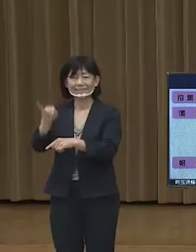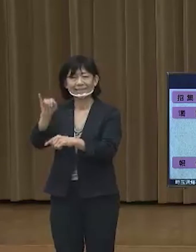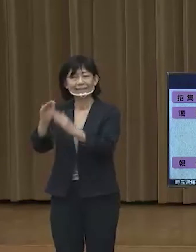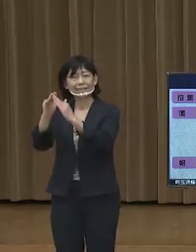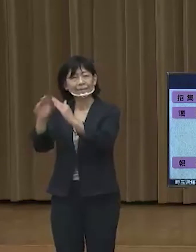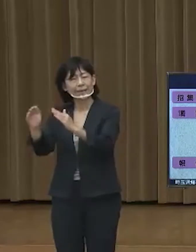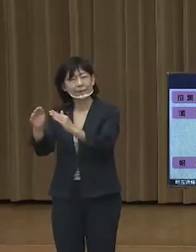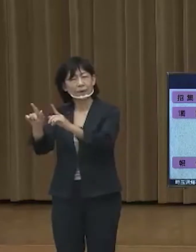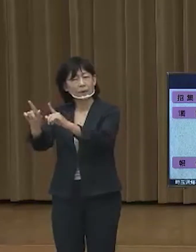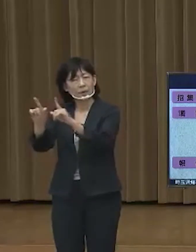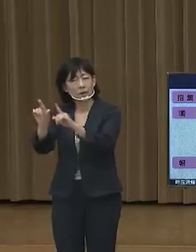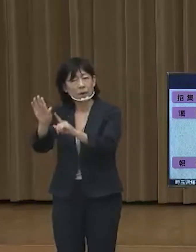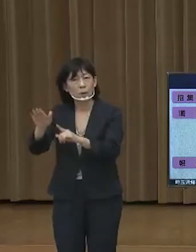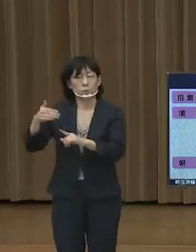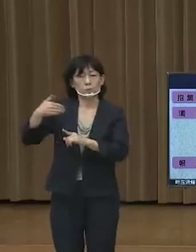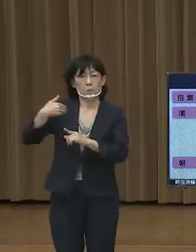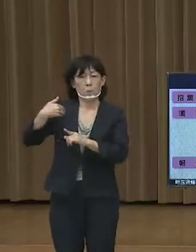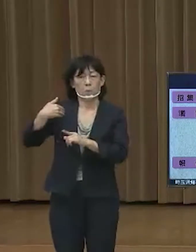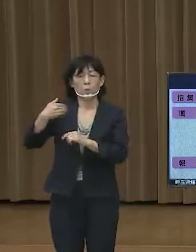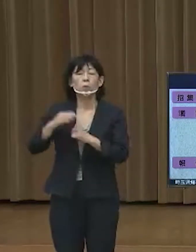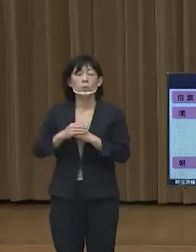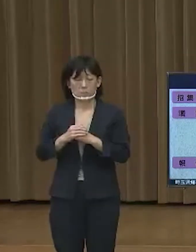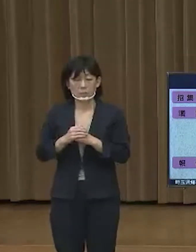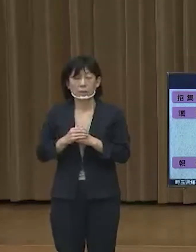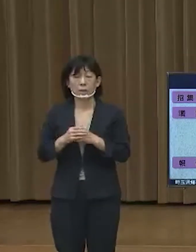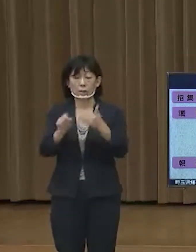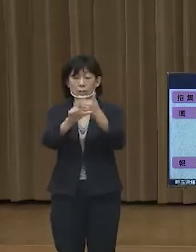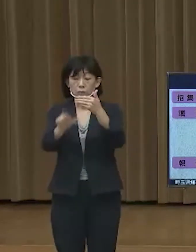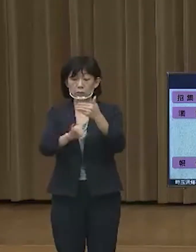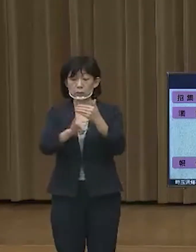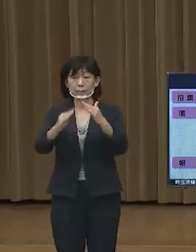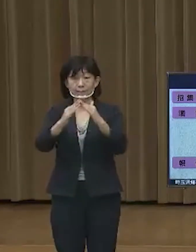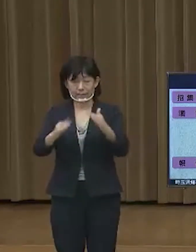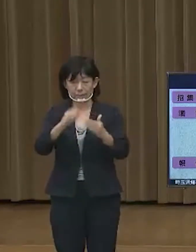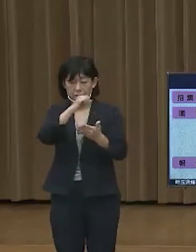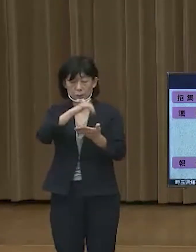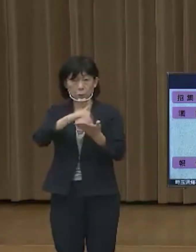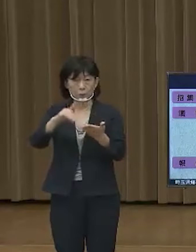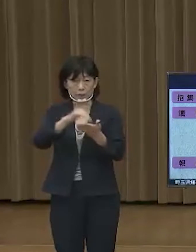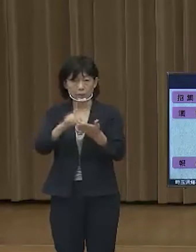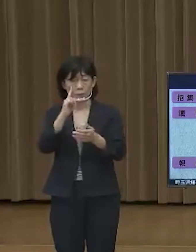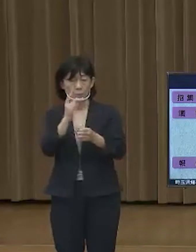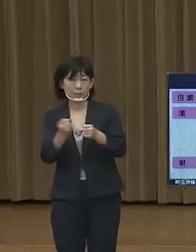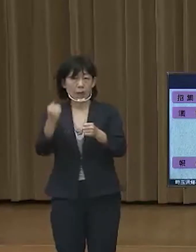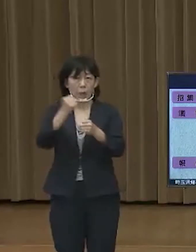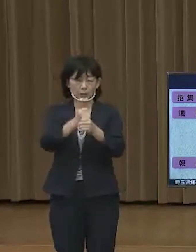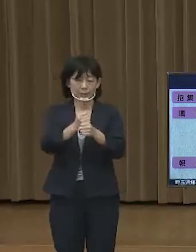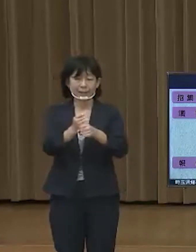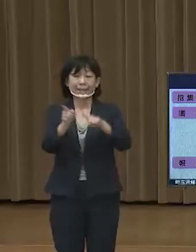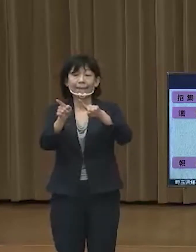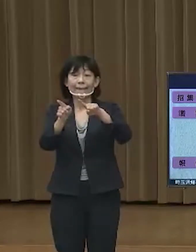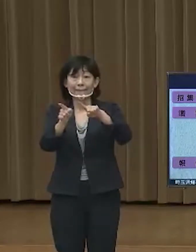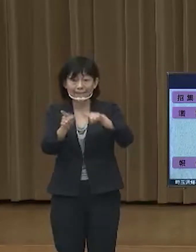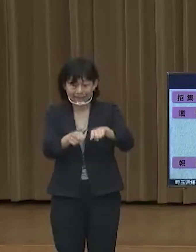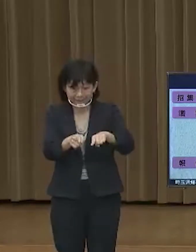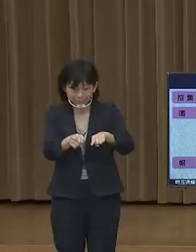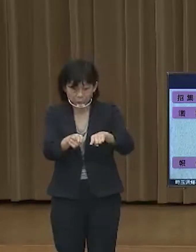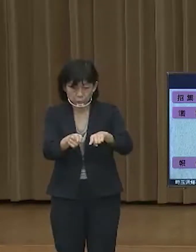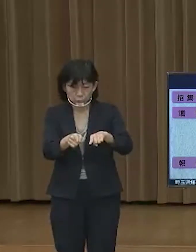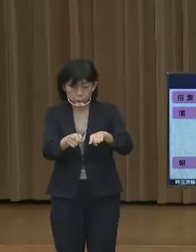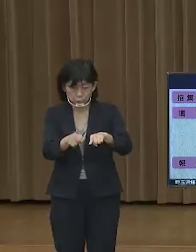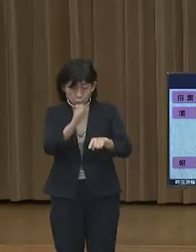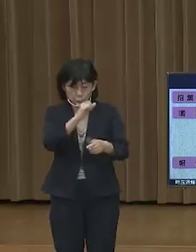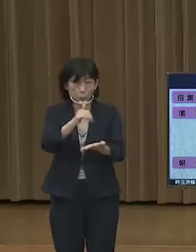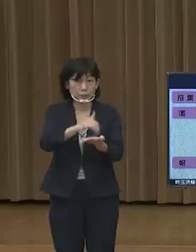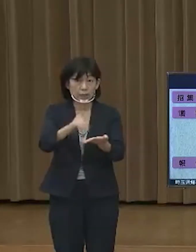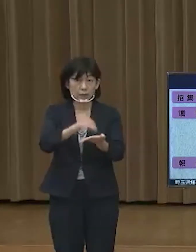えられるところであります。また9月議会では予算執行の見直し等によって減額構成もお願いさせ